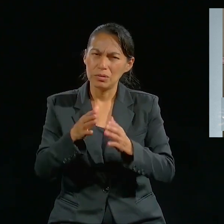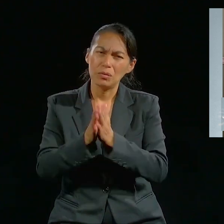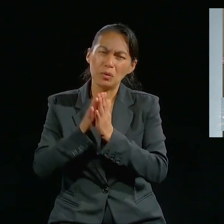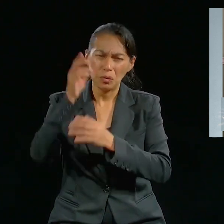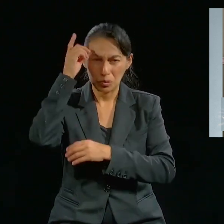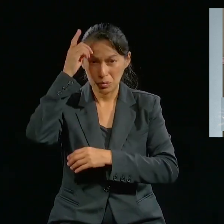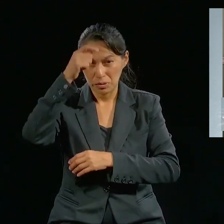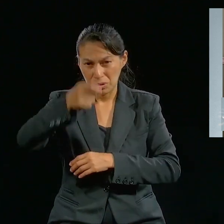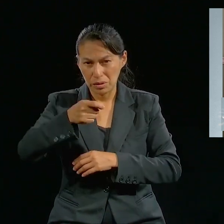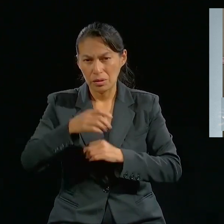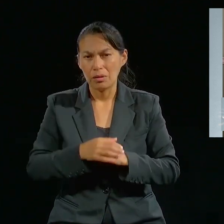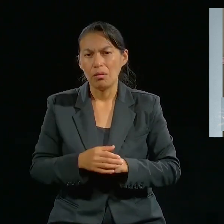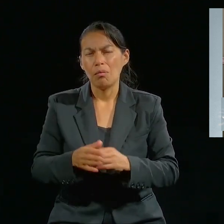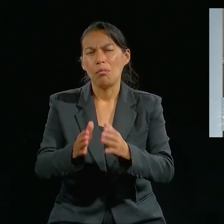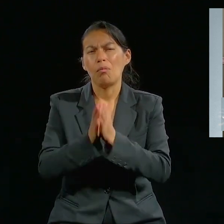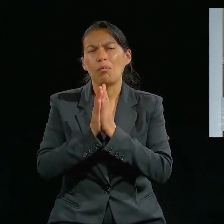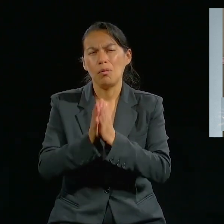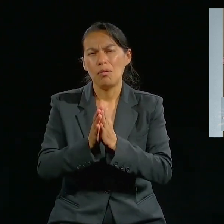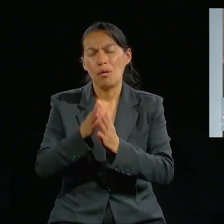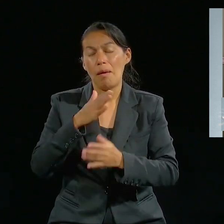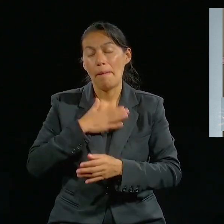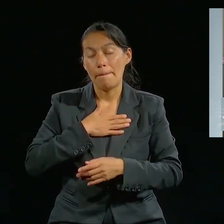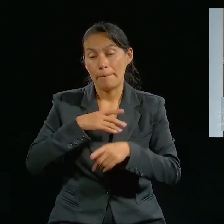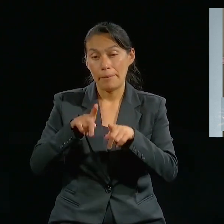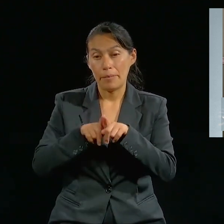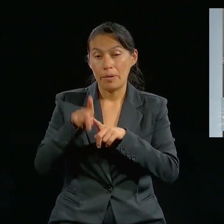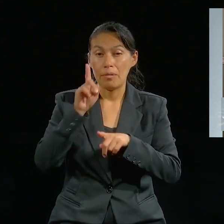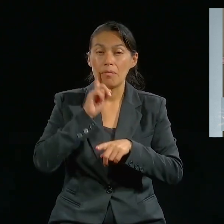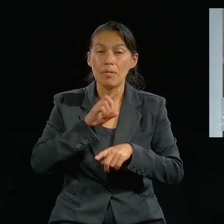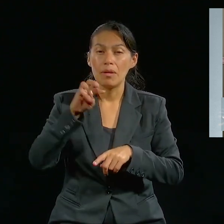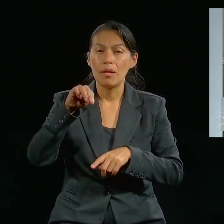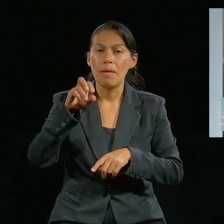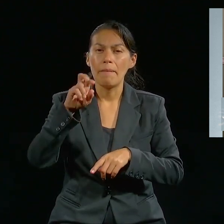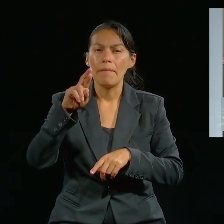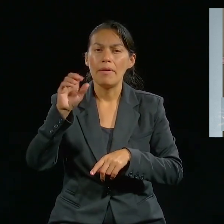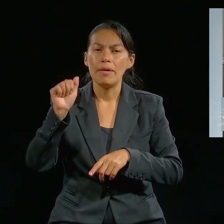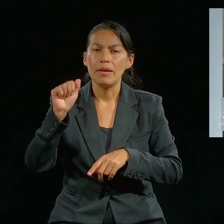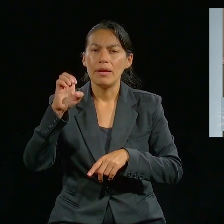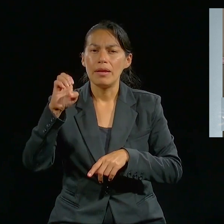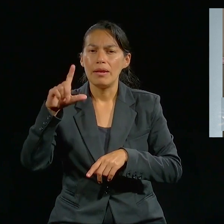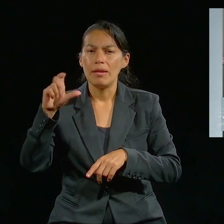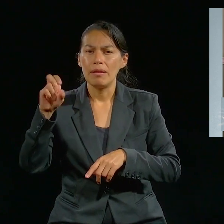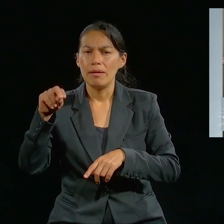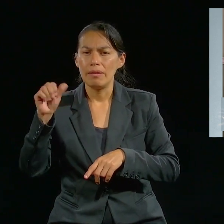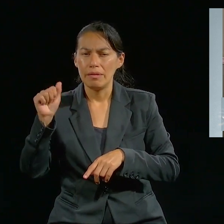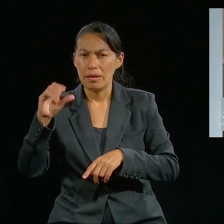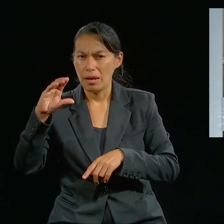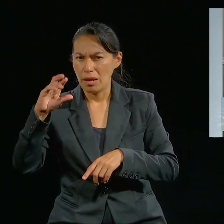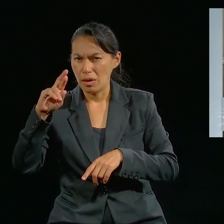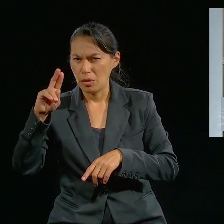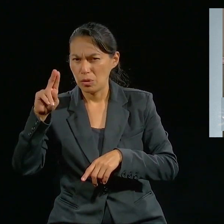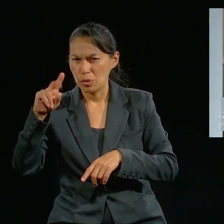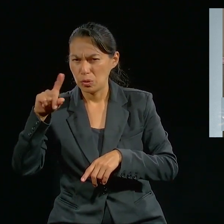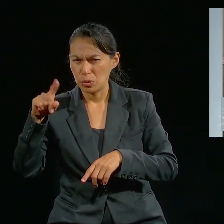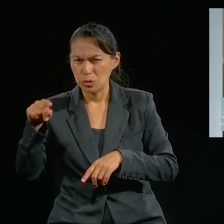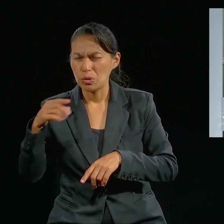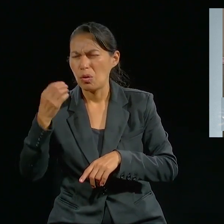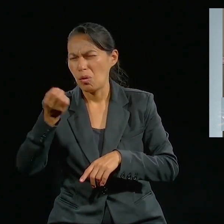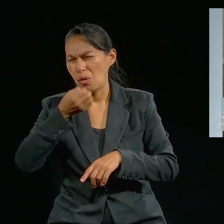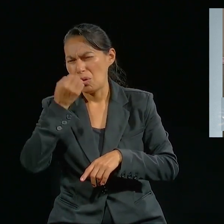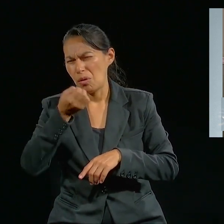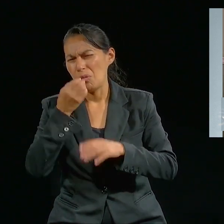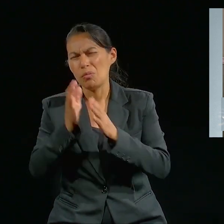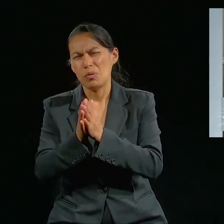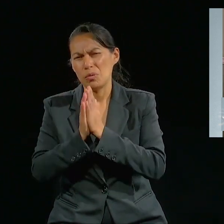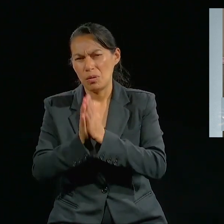especial que oren por favor por mi hermana María Elena Cruz claro que sí Andrea estaremos